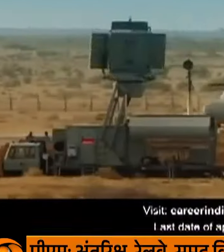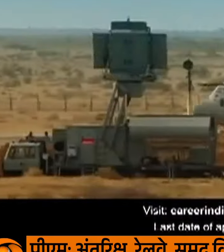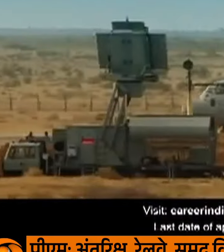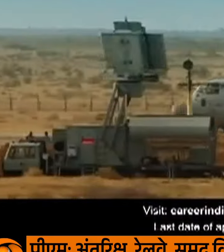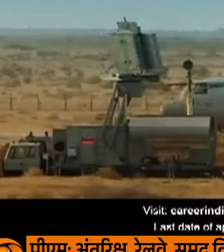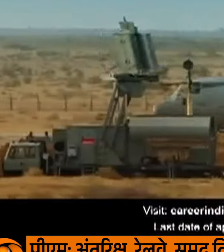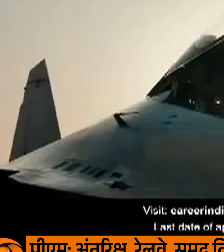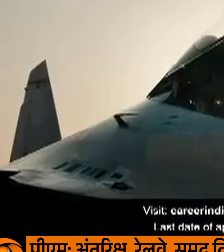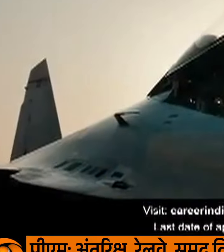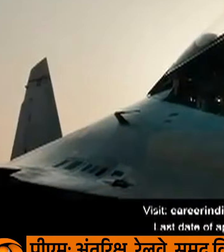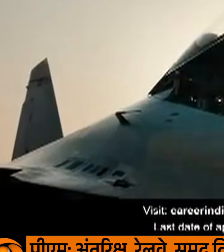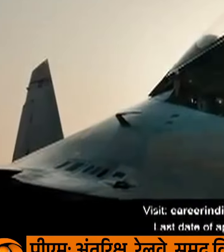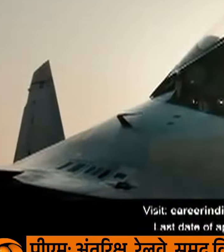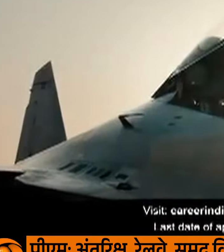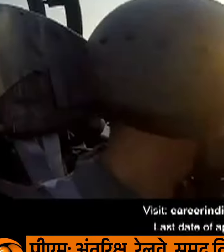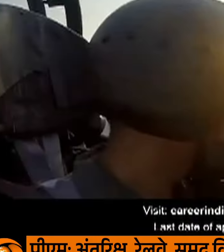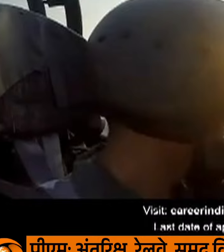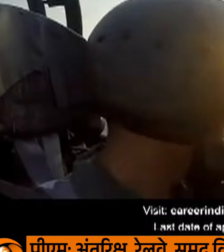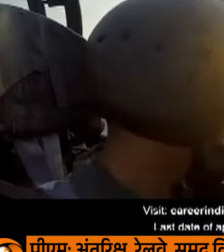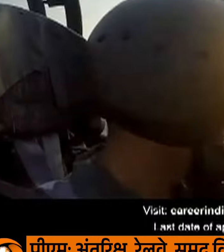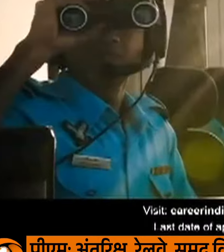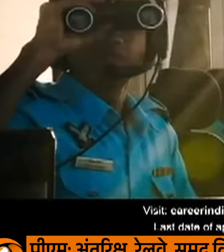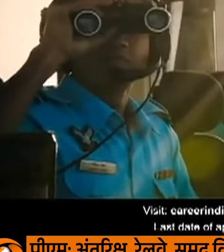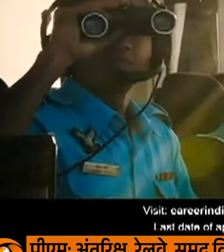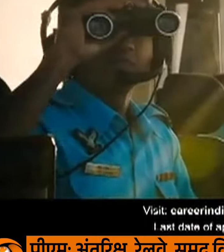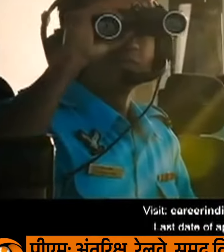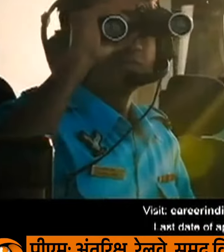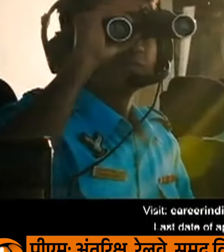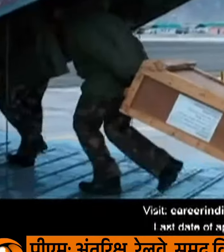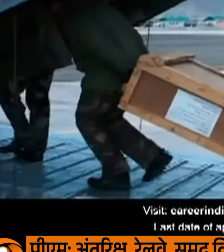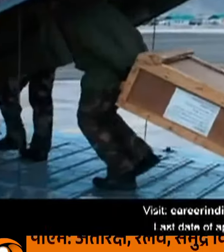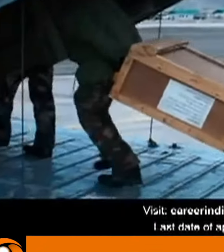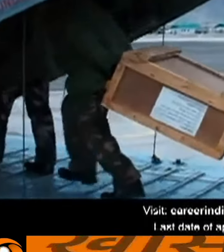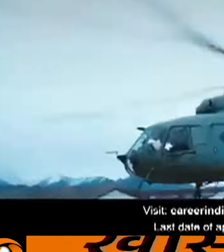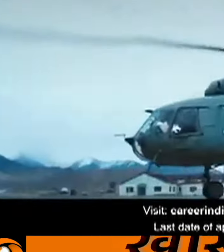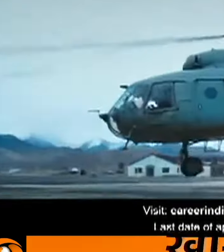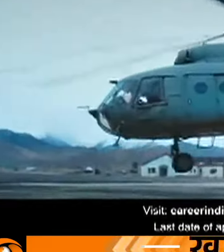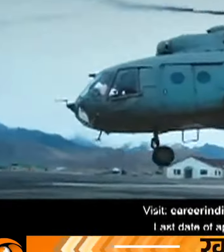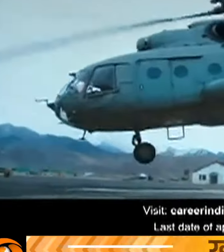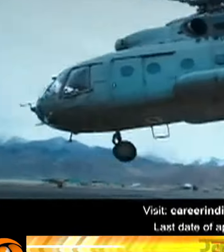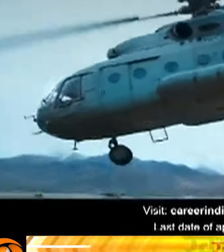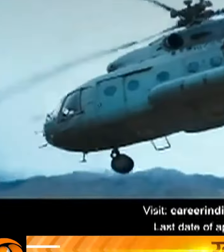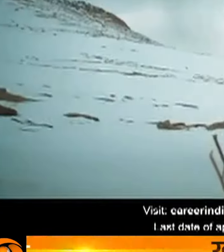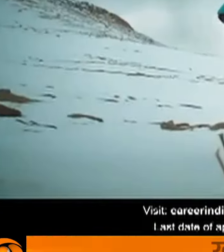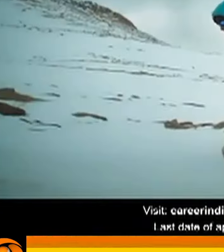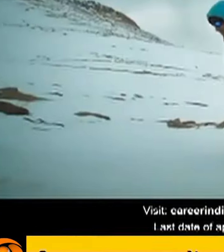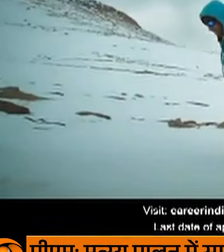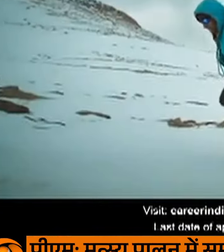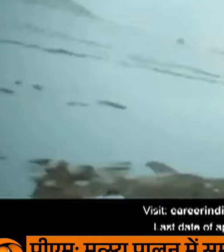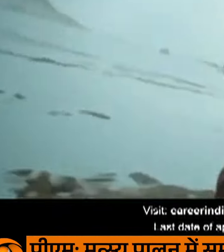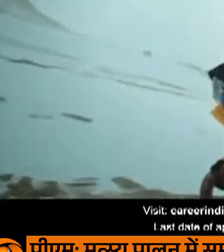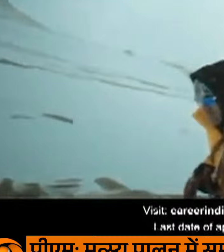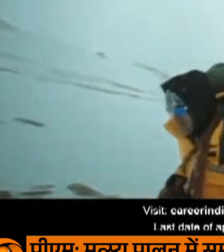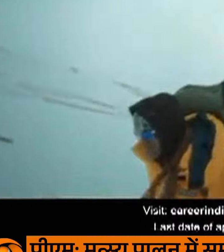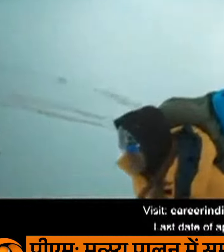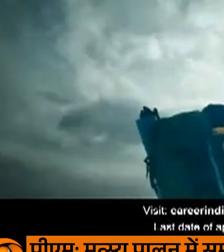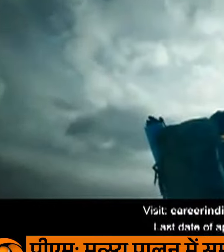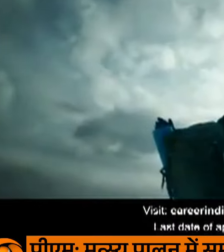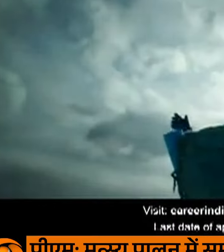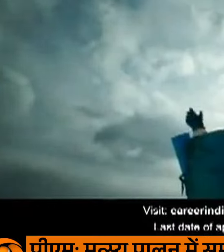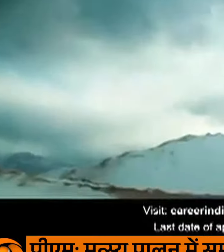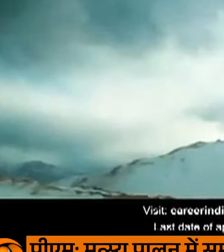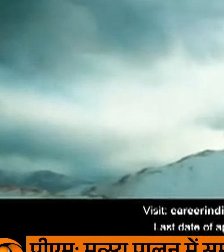य कम टुगेदर एज ए इन्विंसिबल मटी एंड एवरी सेकंड यू सेव विल बी लाइफ सेड इंडिय एयर फोर्स इ लुकिंग फॉर ए